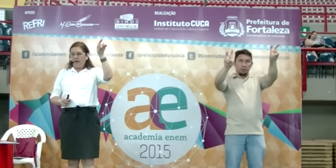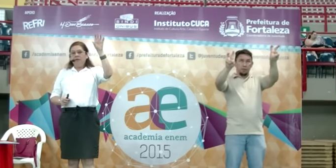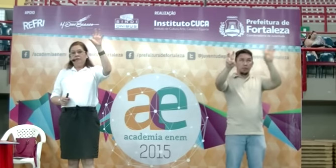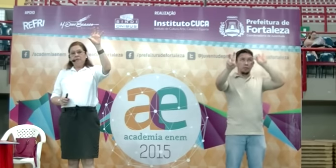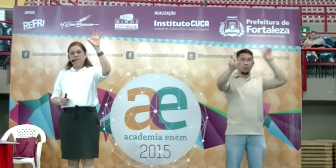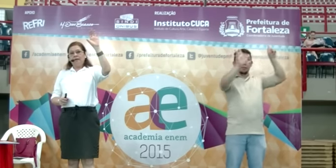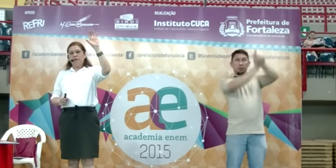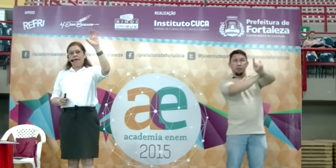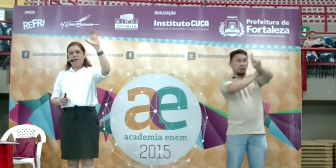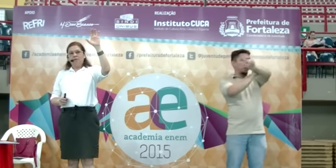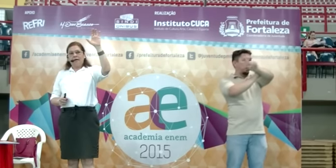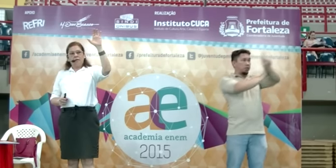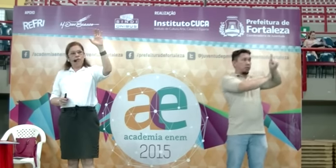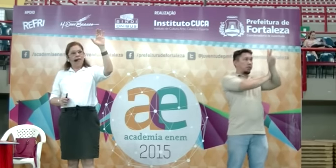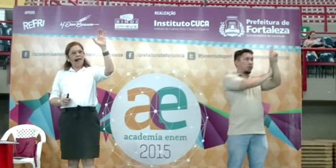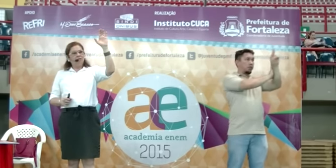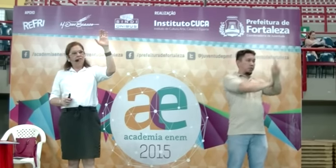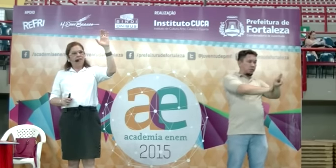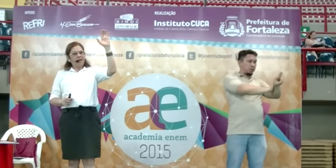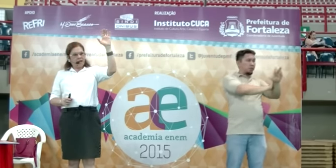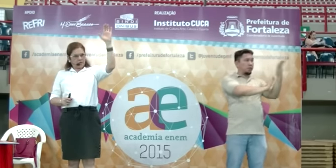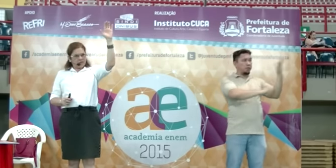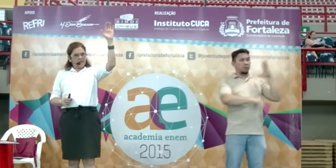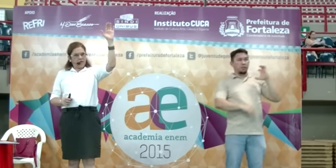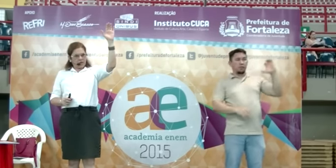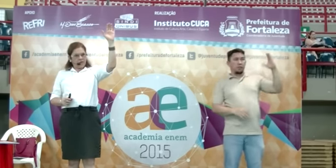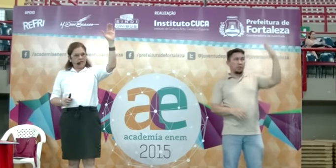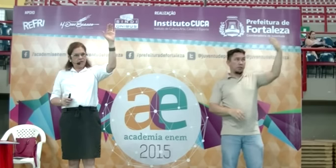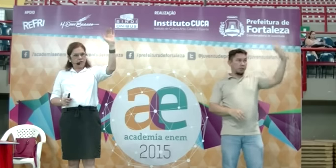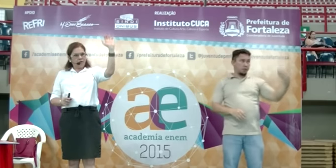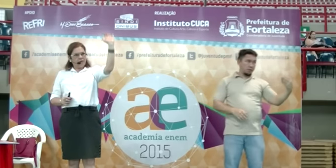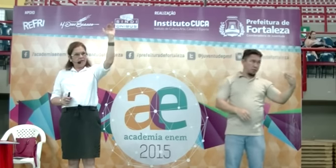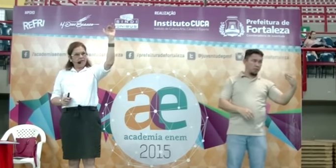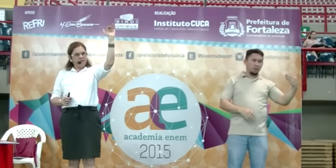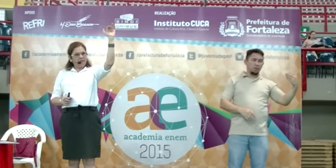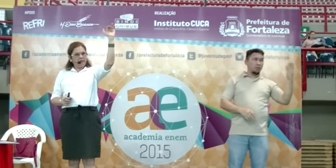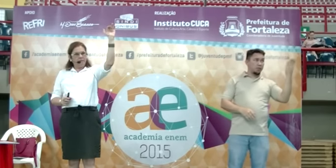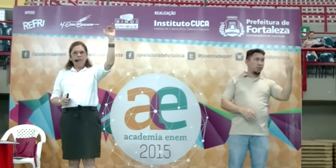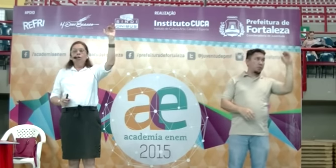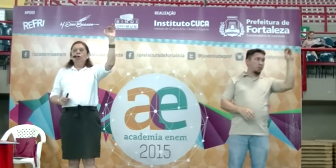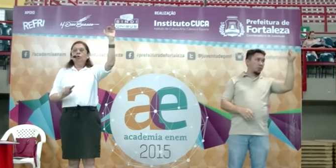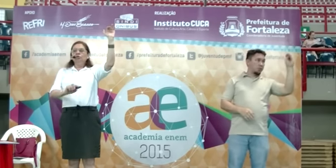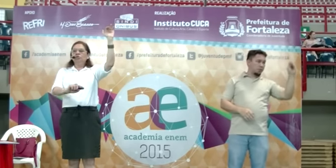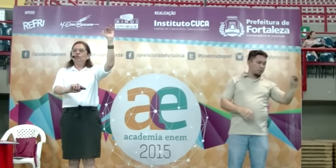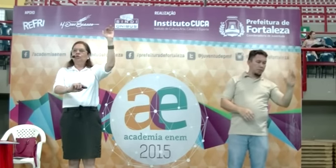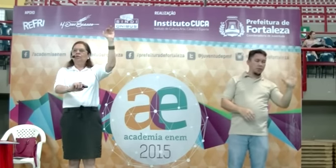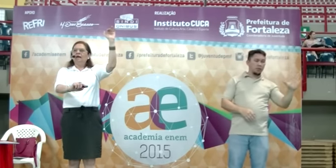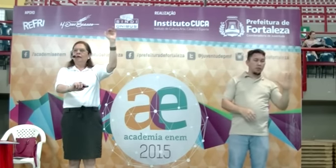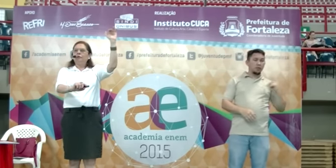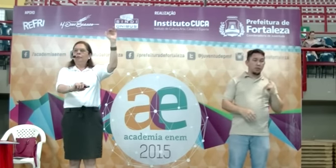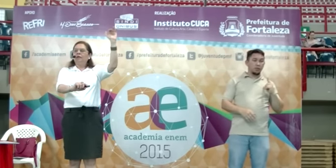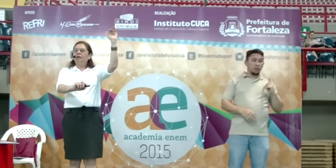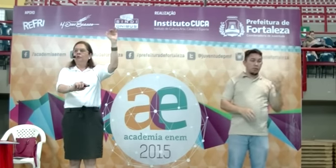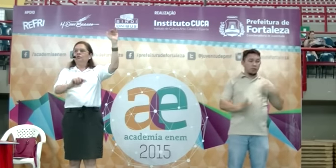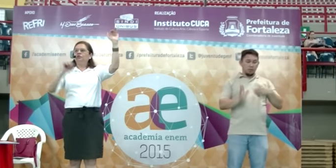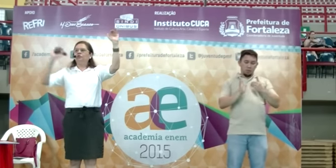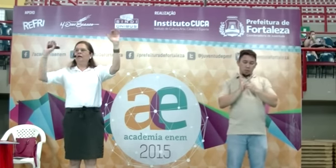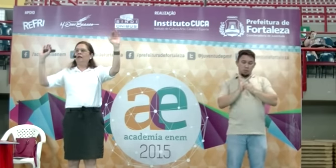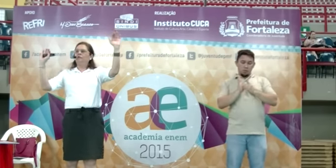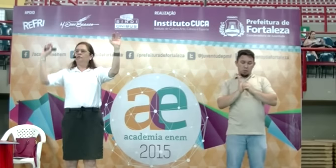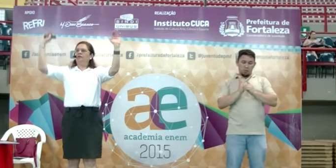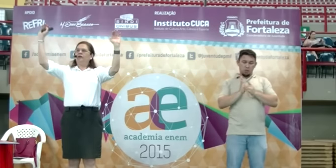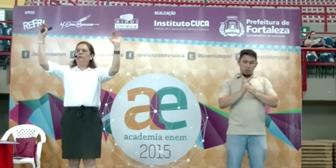fizeram o tema, vocês não anotaram do lado esquerdo da folha do rascunho, lá em cima? O dicionário,